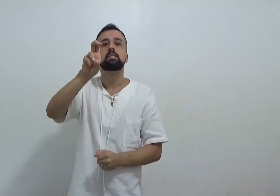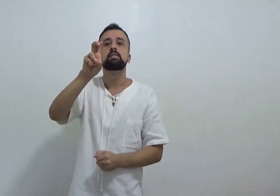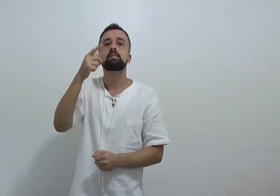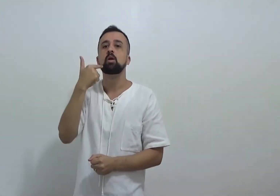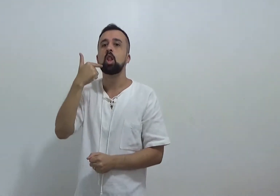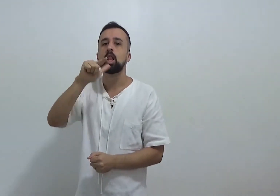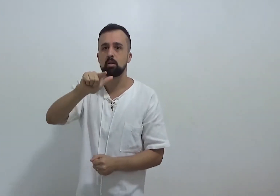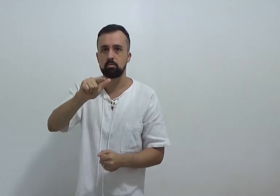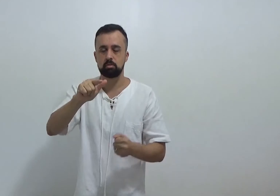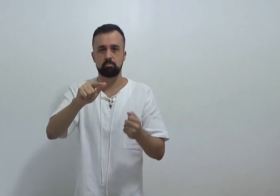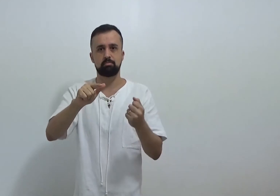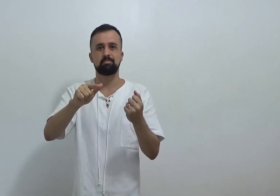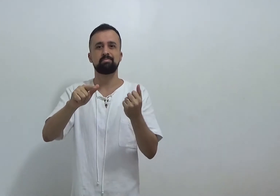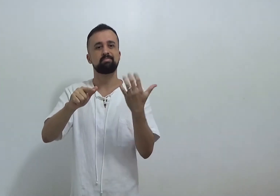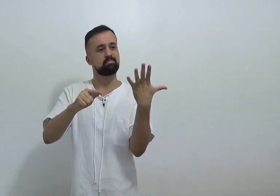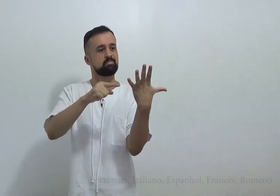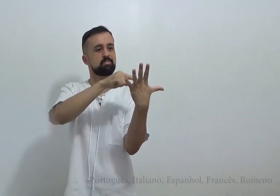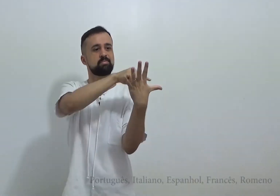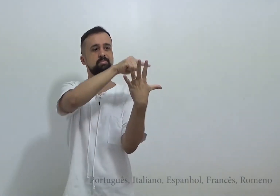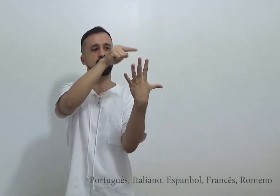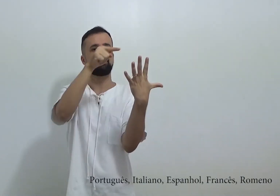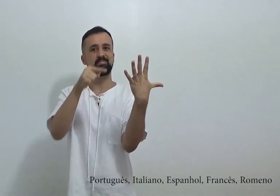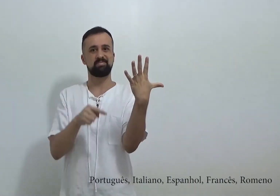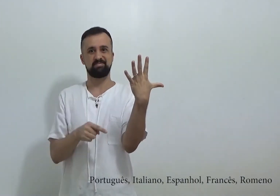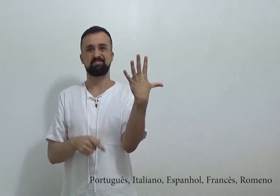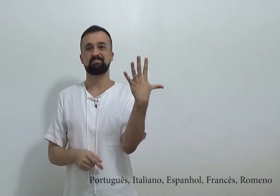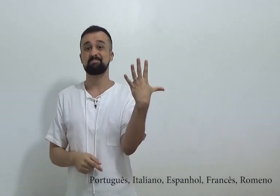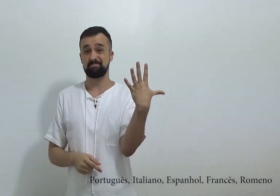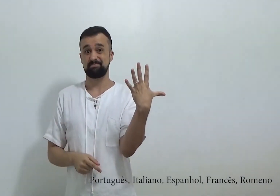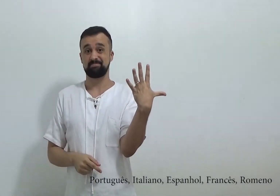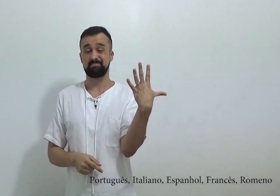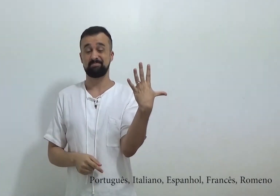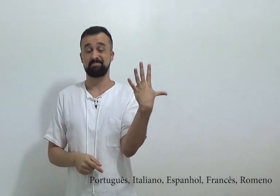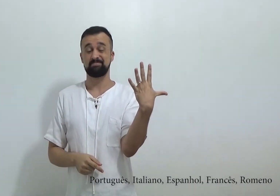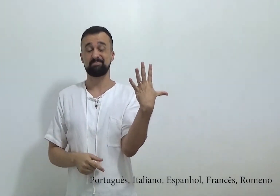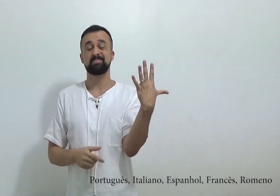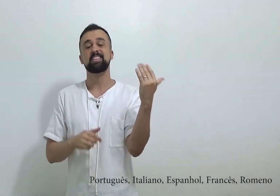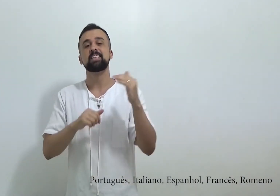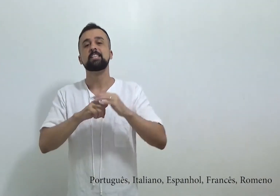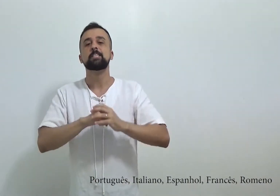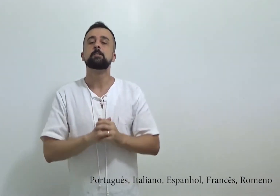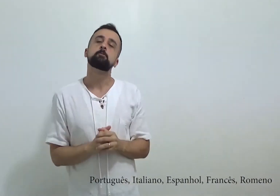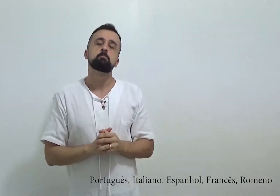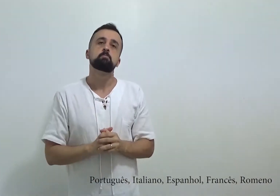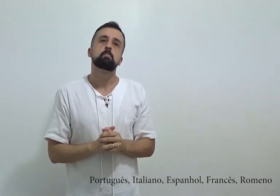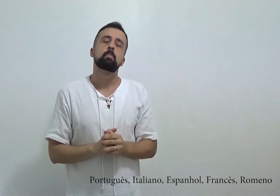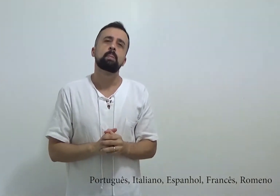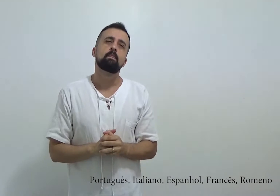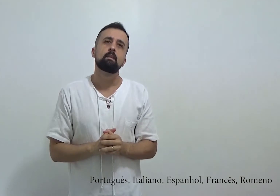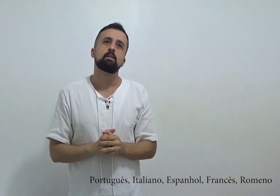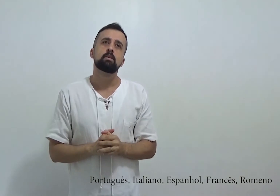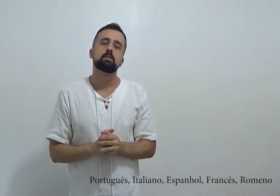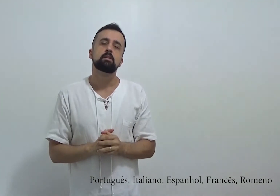Comparado ao latim, que deu origem a 5 línguas: português,